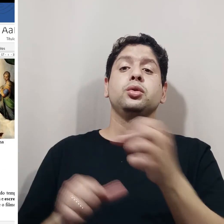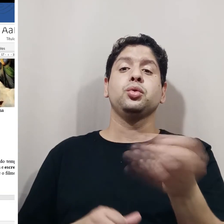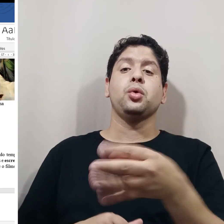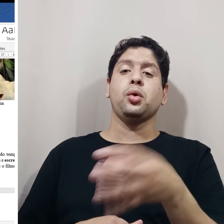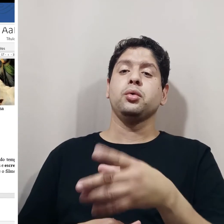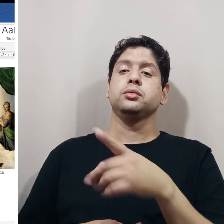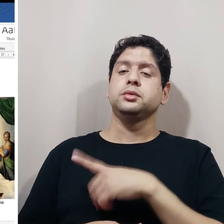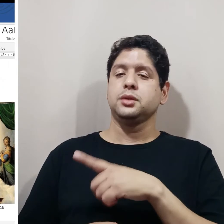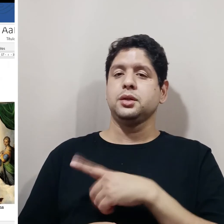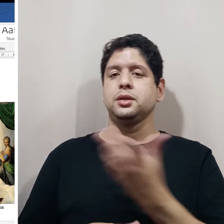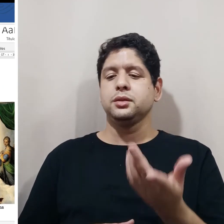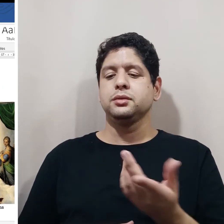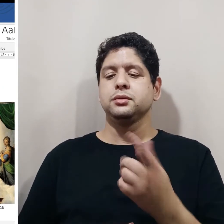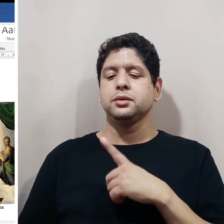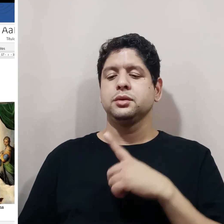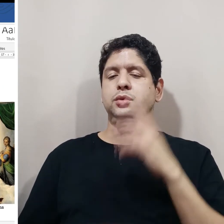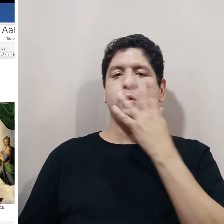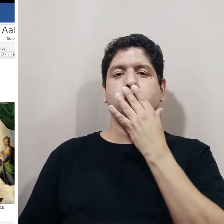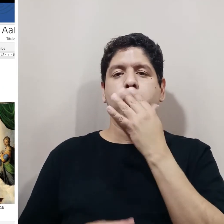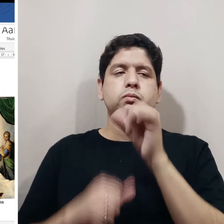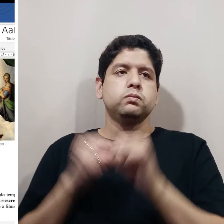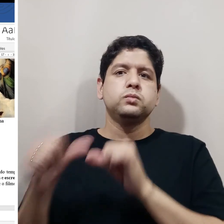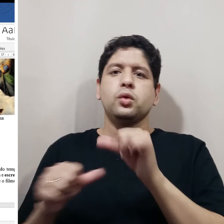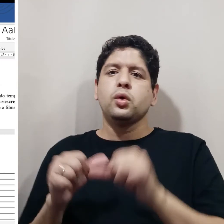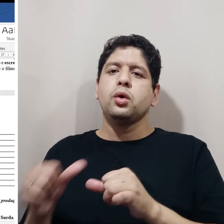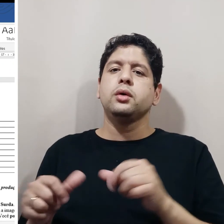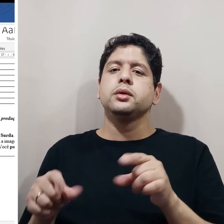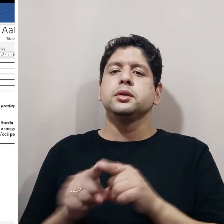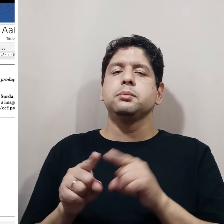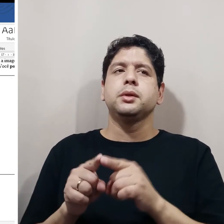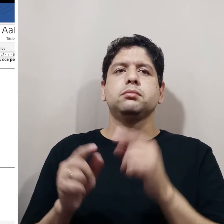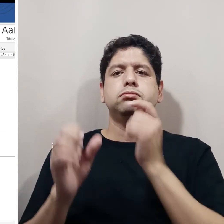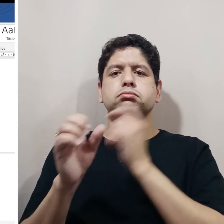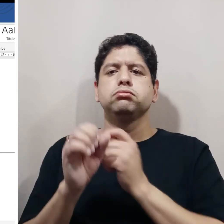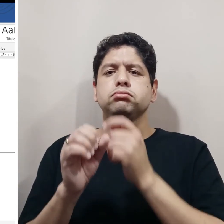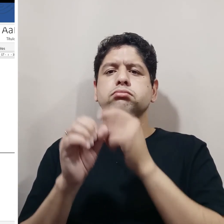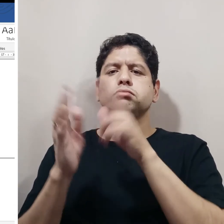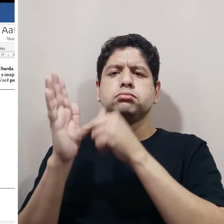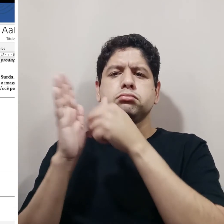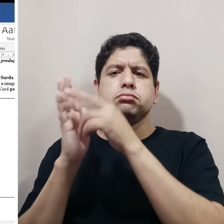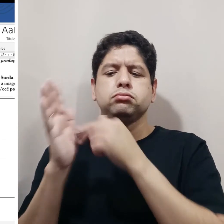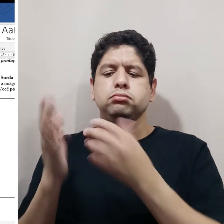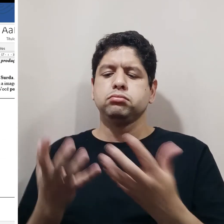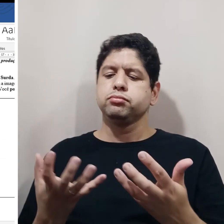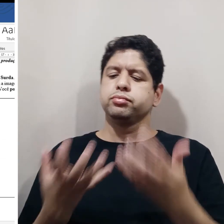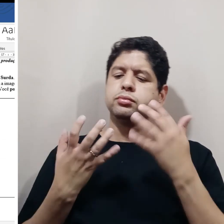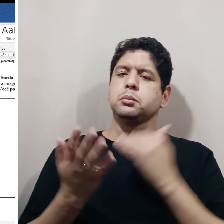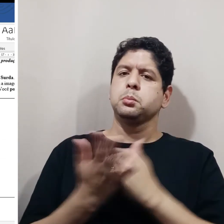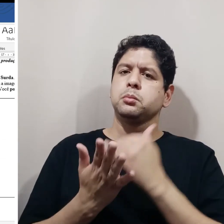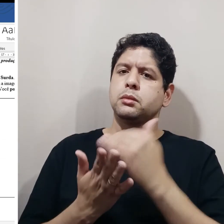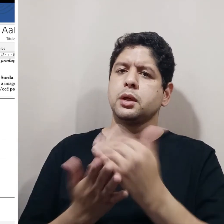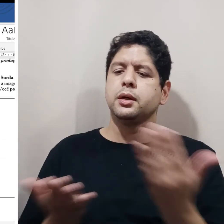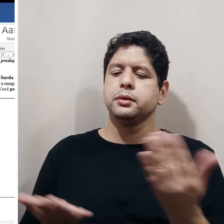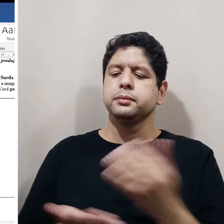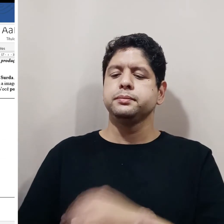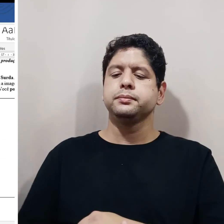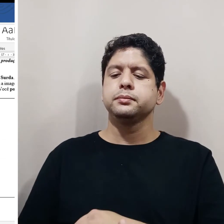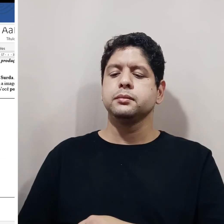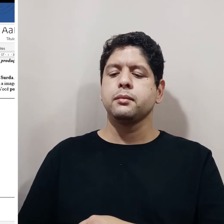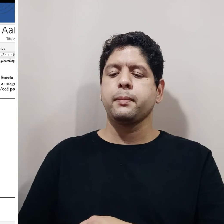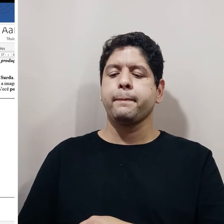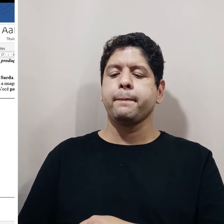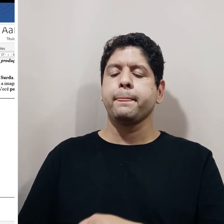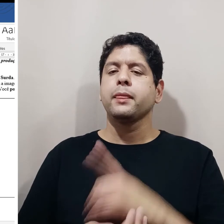Aqui, né, nesse outro caso, aqui a gente tem a Mona Lisa original e a Mona Lisa relida, né, uma releitura, né, usando aí